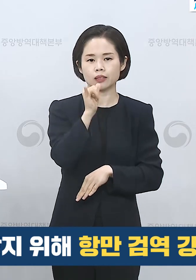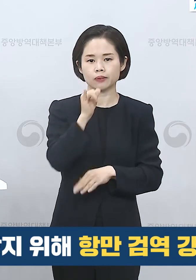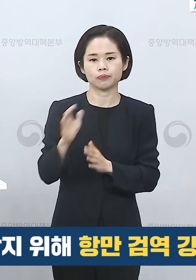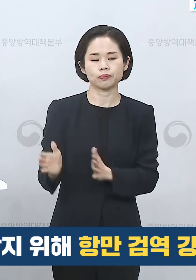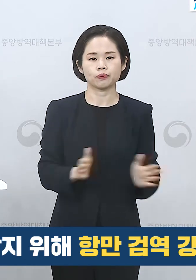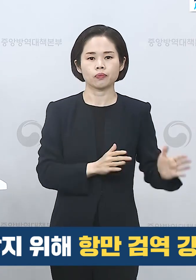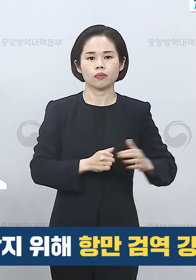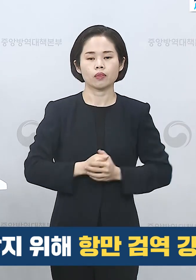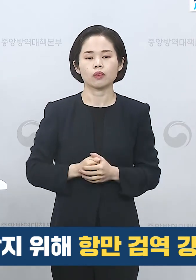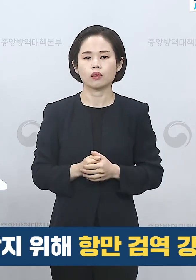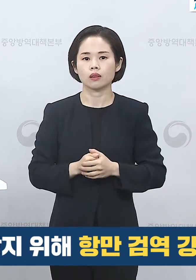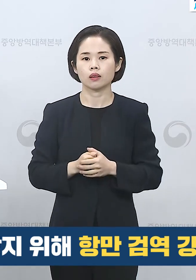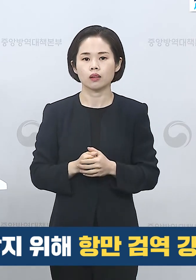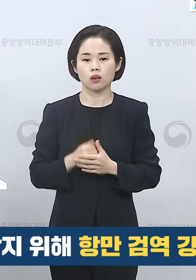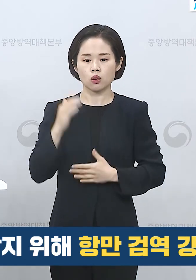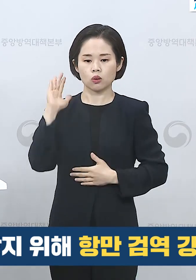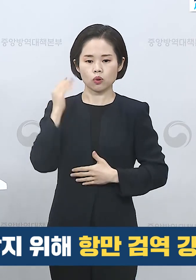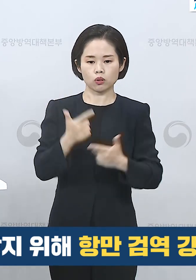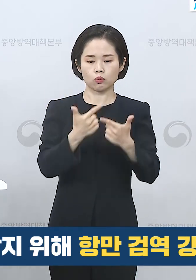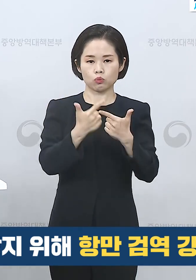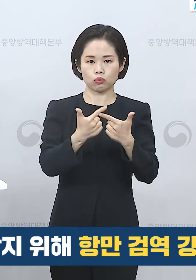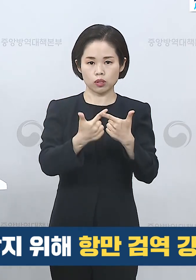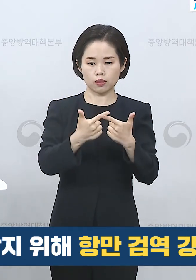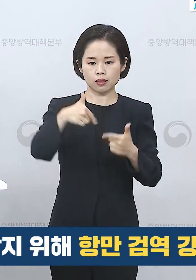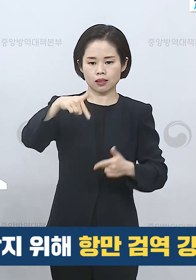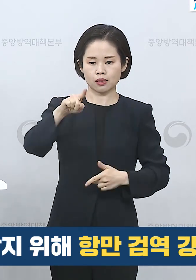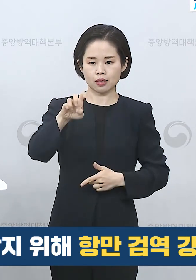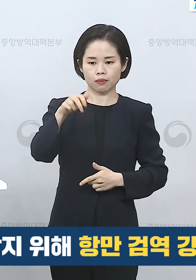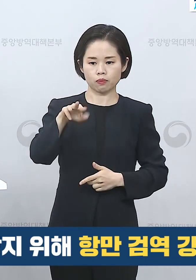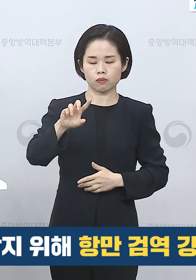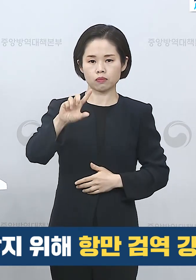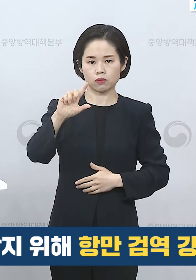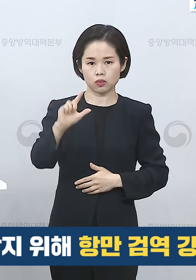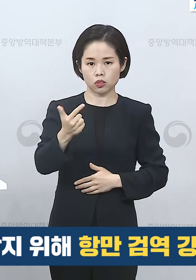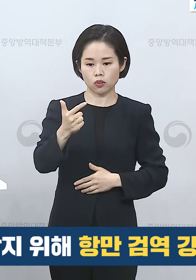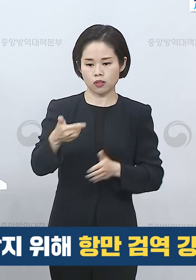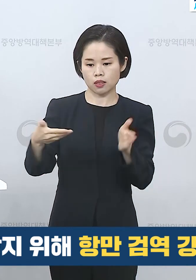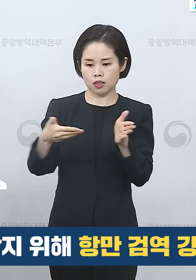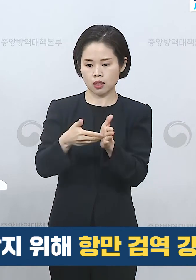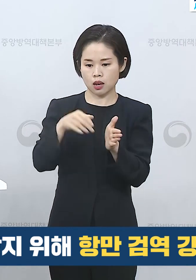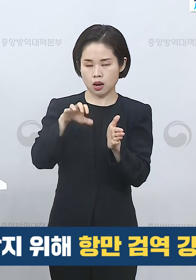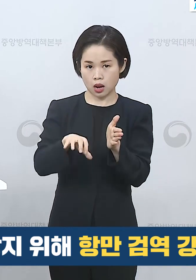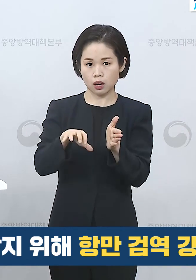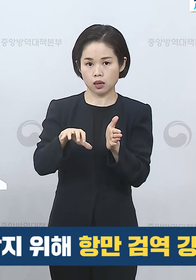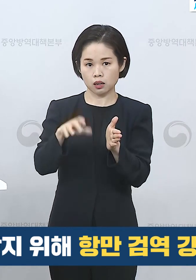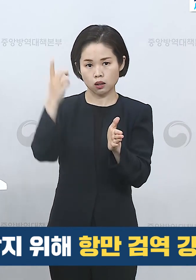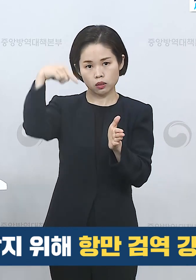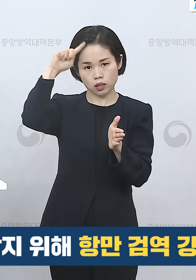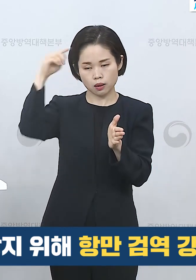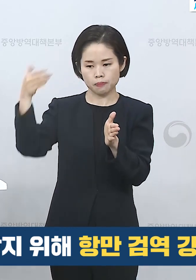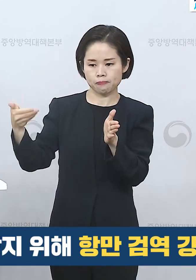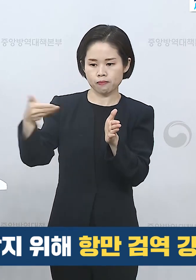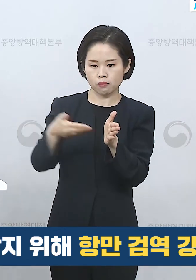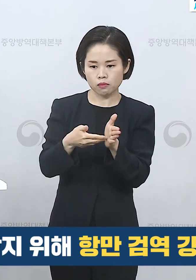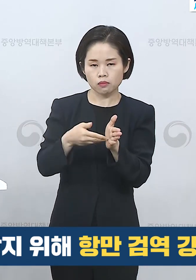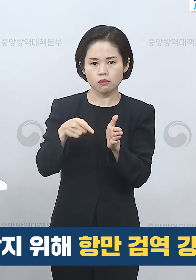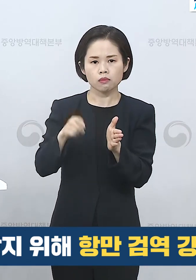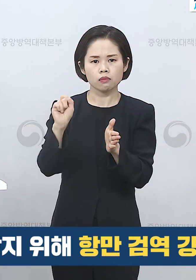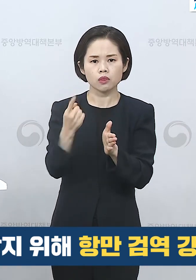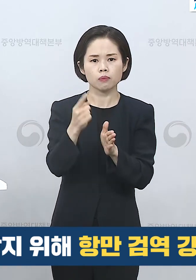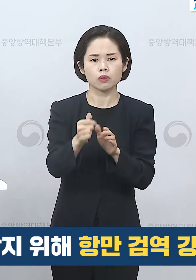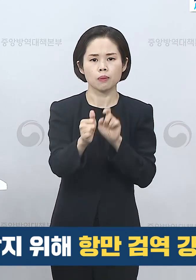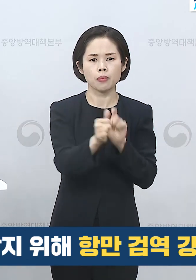중앙방역대책본부는 최근 부산 감천항에 입항한 러시아 선박에서 집단 감염이 발생하는 등